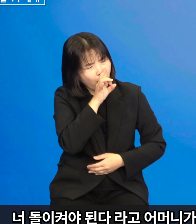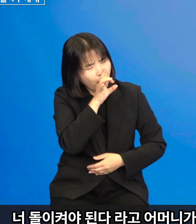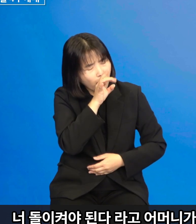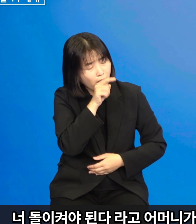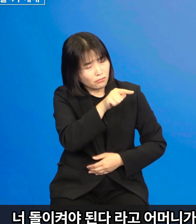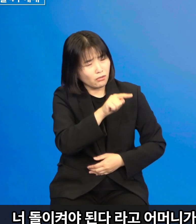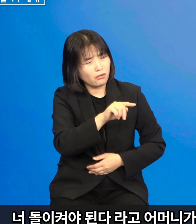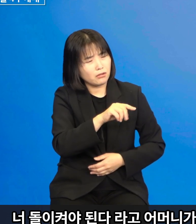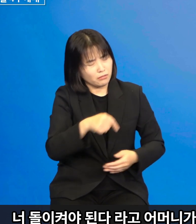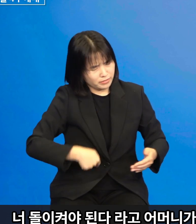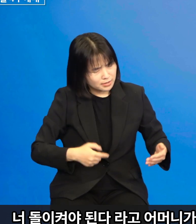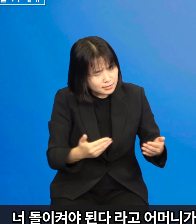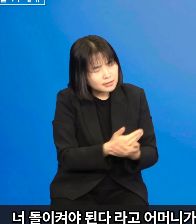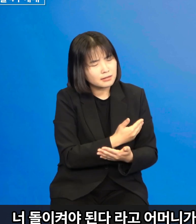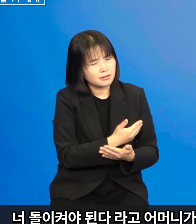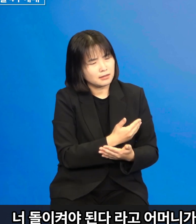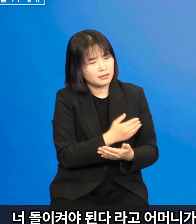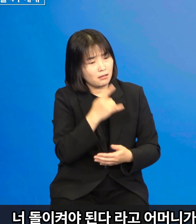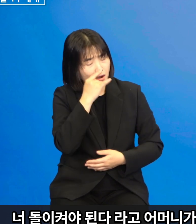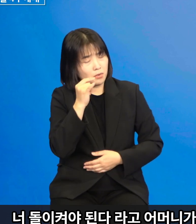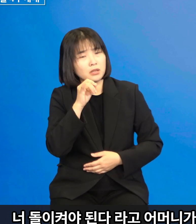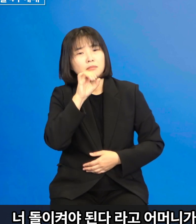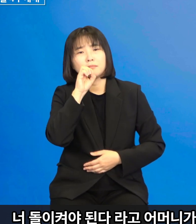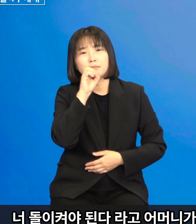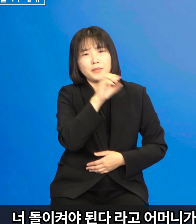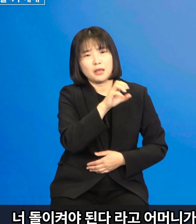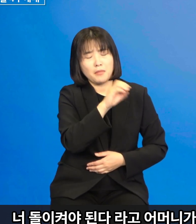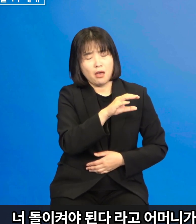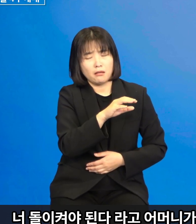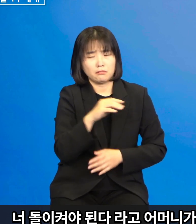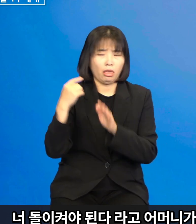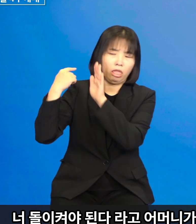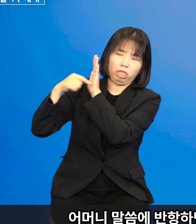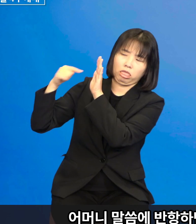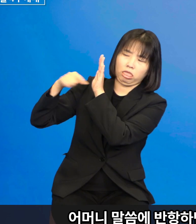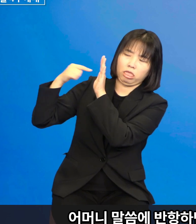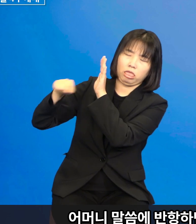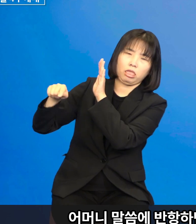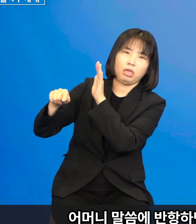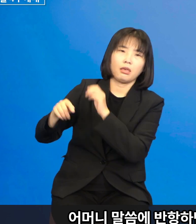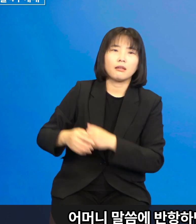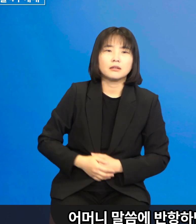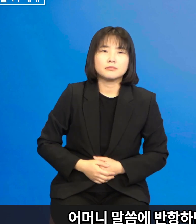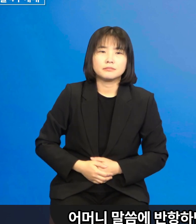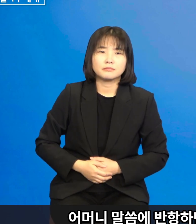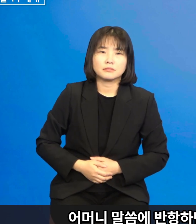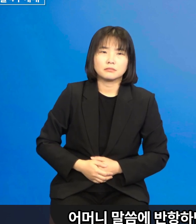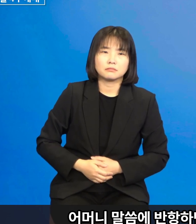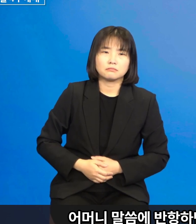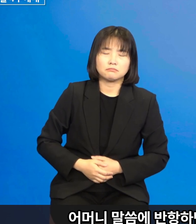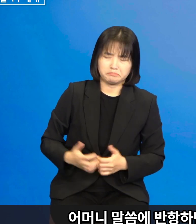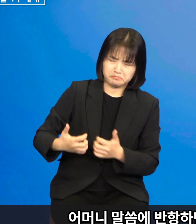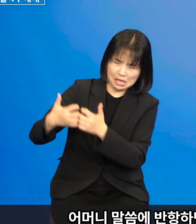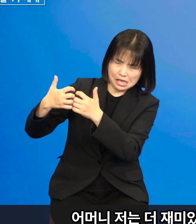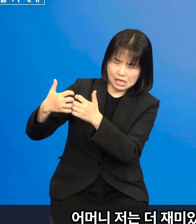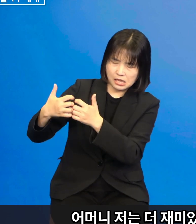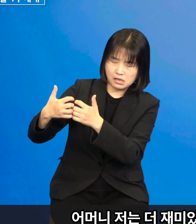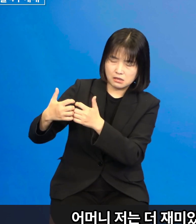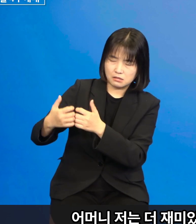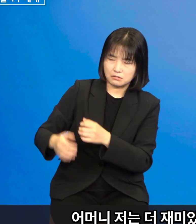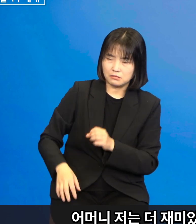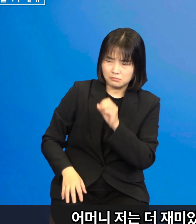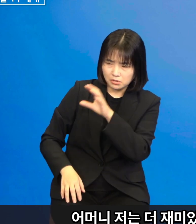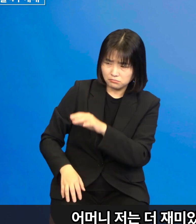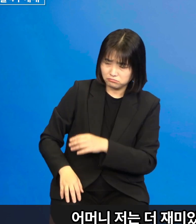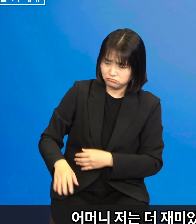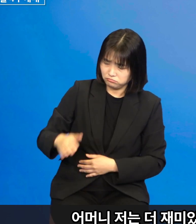너 돌이켜야 된다 라고 어머니가 말해도 어머니 말도 안 듣는 거예요. 어머니 말씀에 반항하면서 이렇게 말했다고 합니다. 어머니,